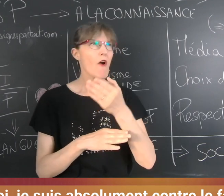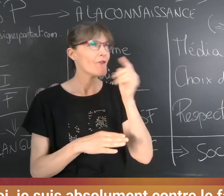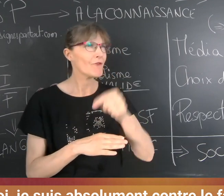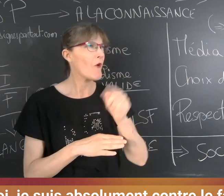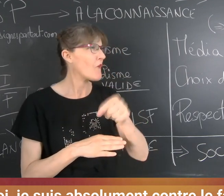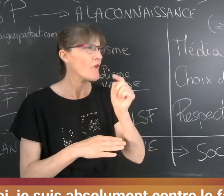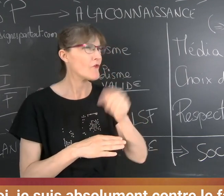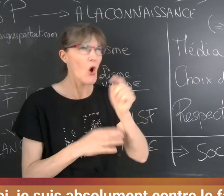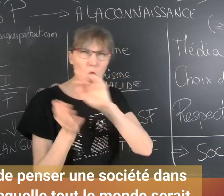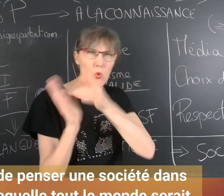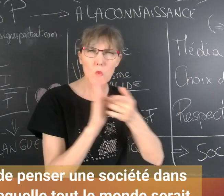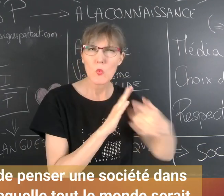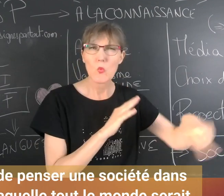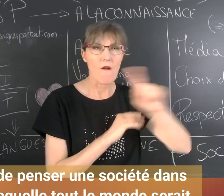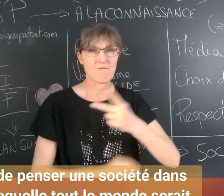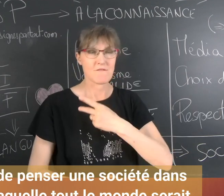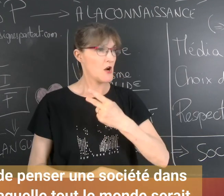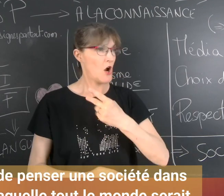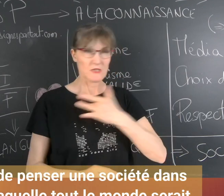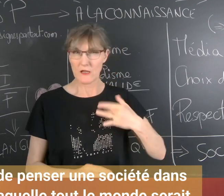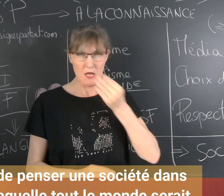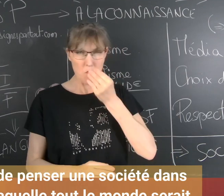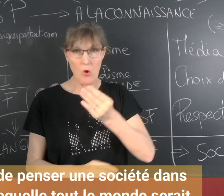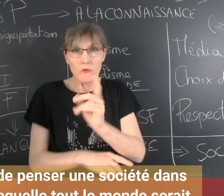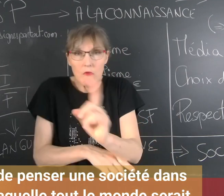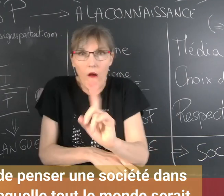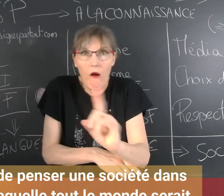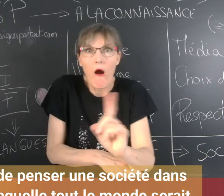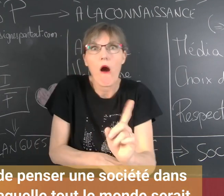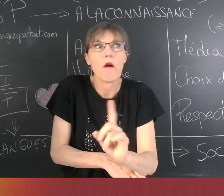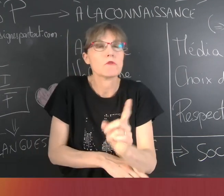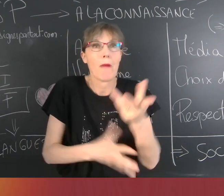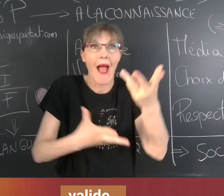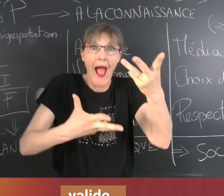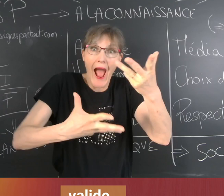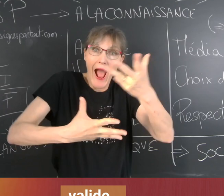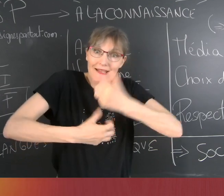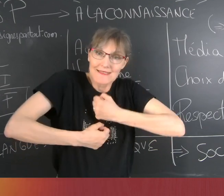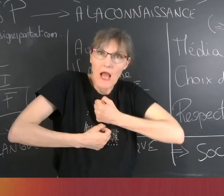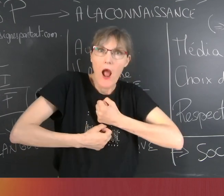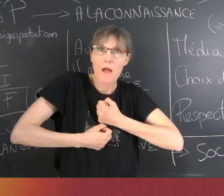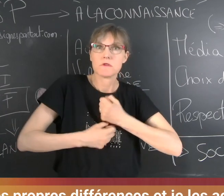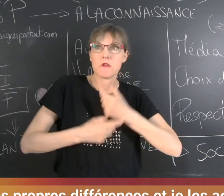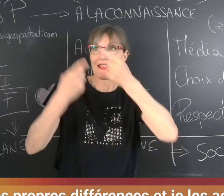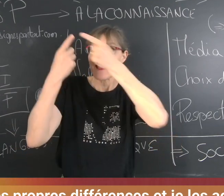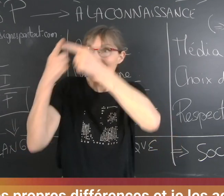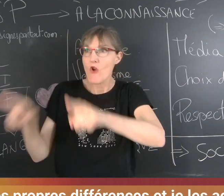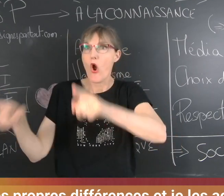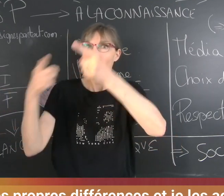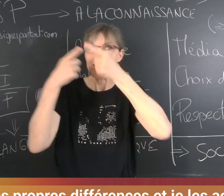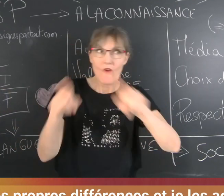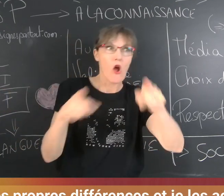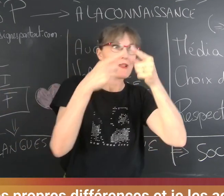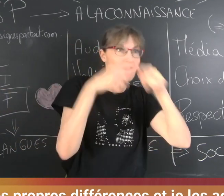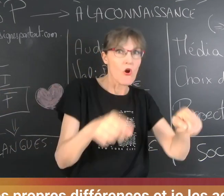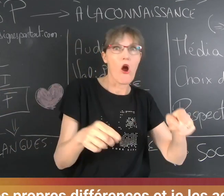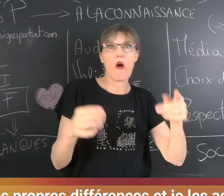Donc, moi, je suis absolument contre le fait de penser une société dans laquelle tout le monde serait valide. Chacun a ses